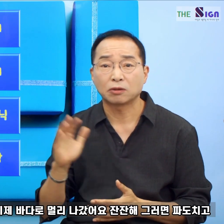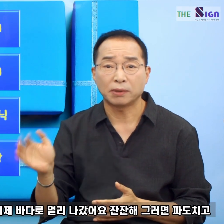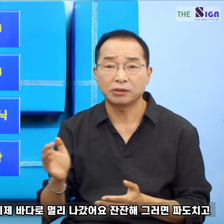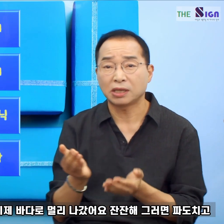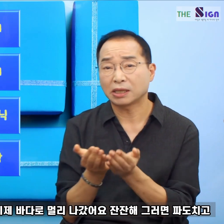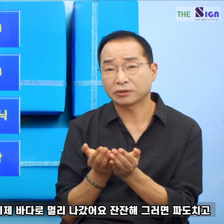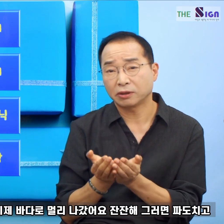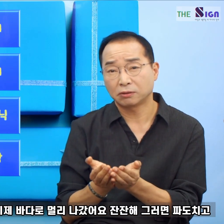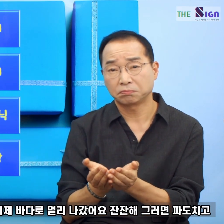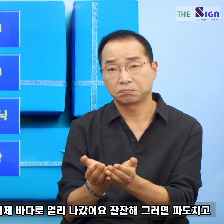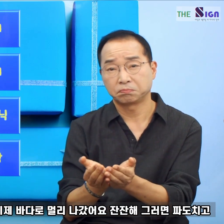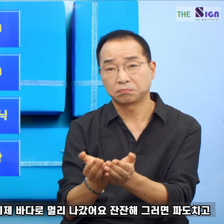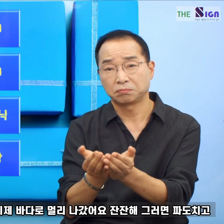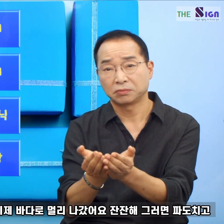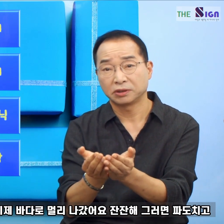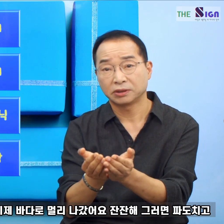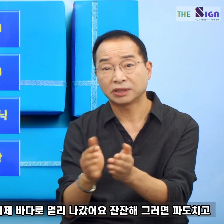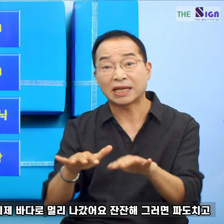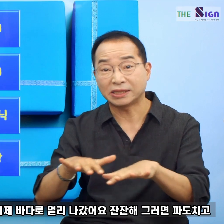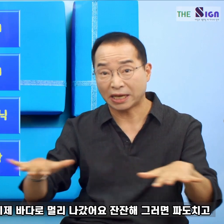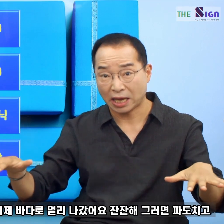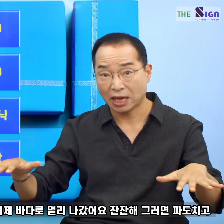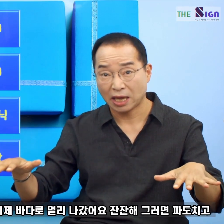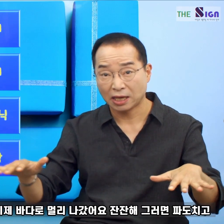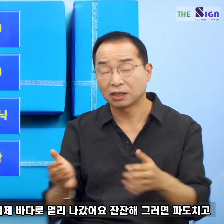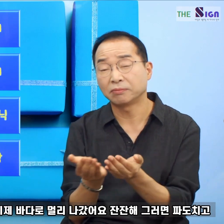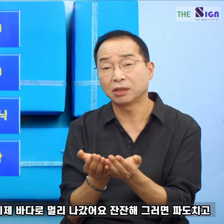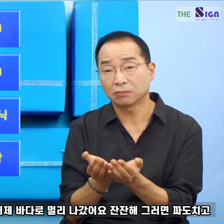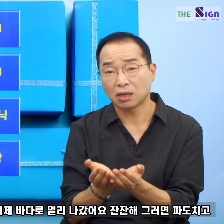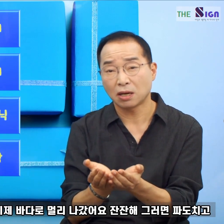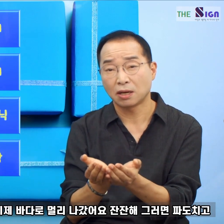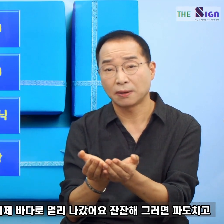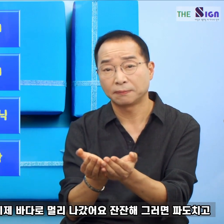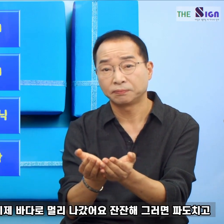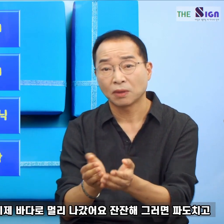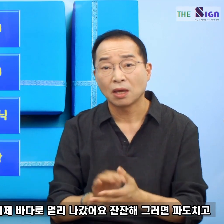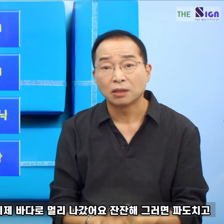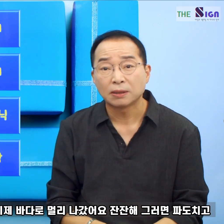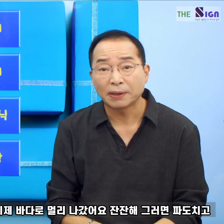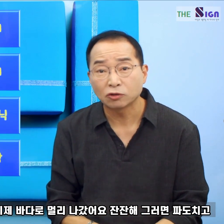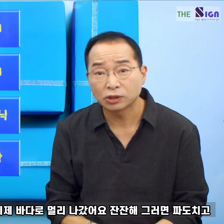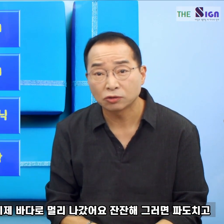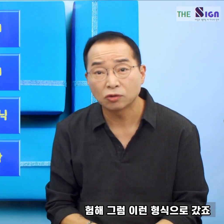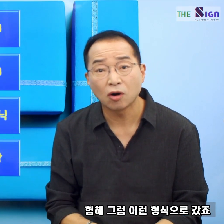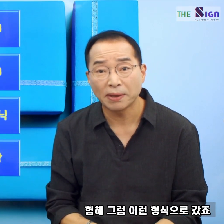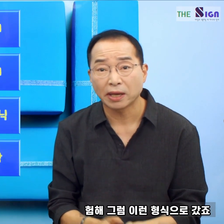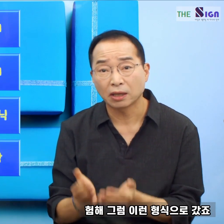멀리 나갔어요. 잔잔해. 그러면 이제 파도 치고 험해. 그럼